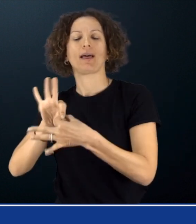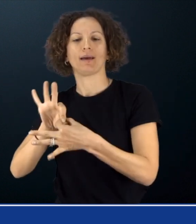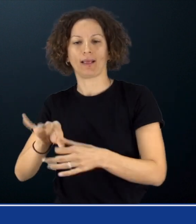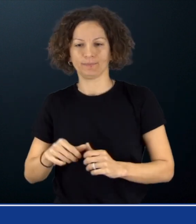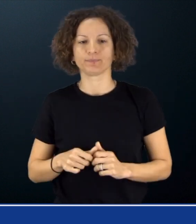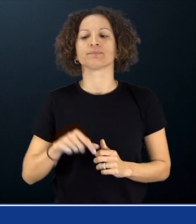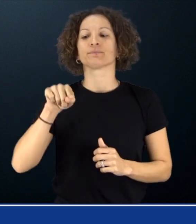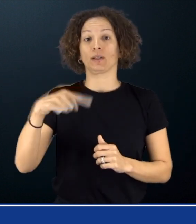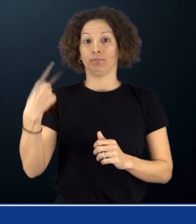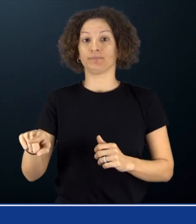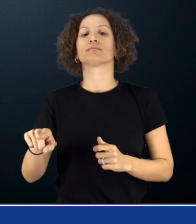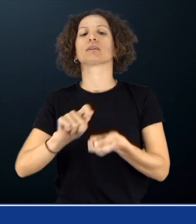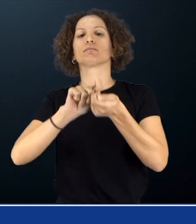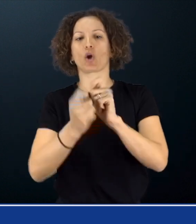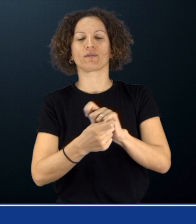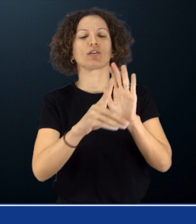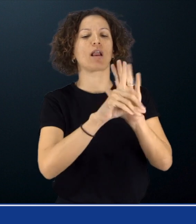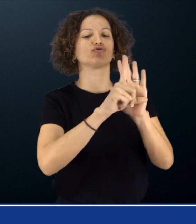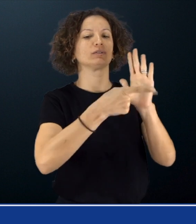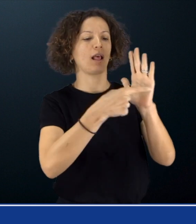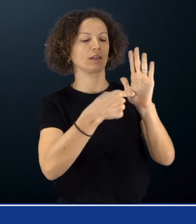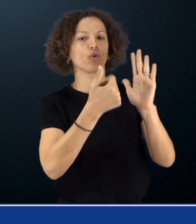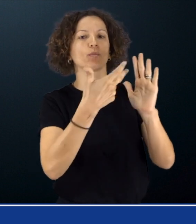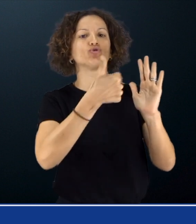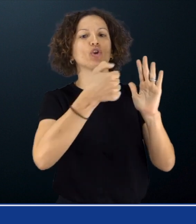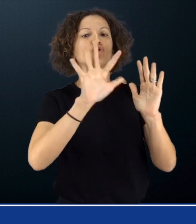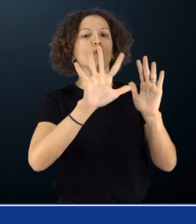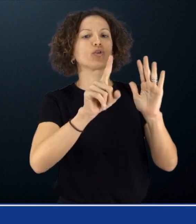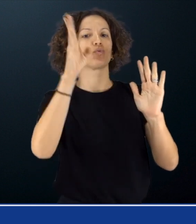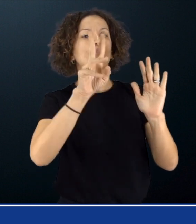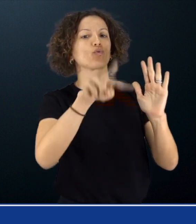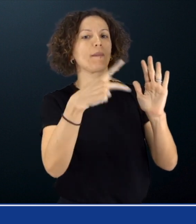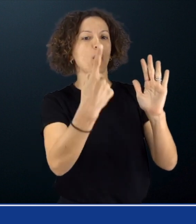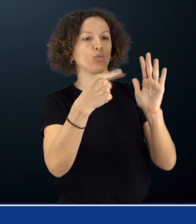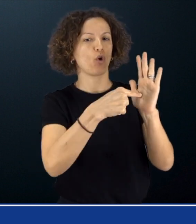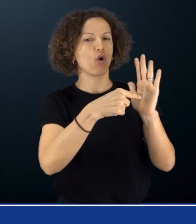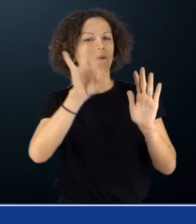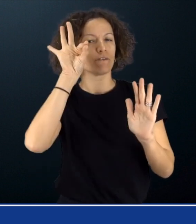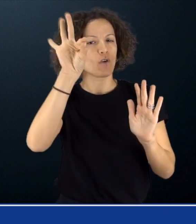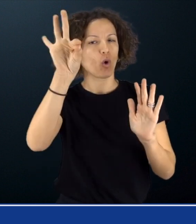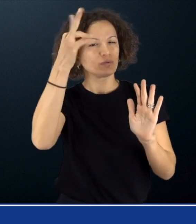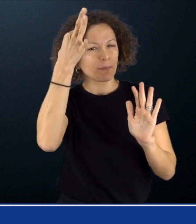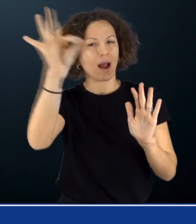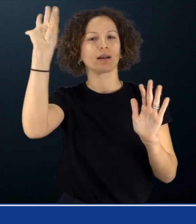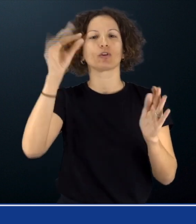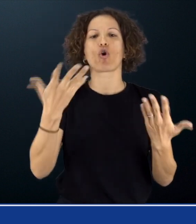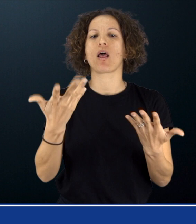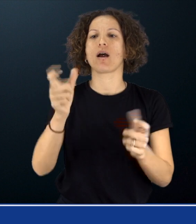151 del 2001 con un focus particolare sui congedi di maternità e paternità di genitori-lavoratori.